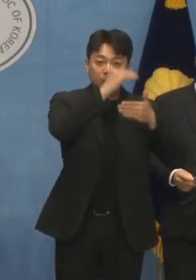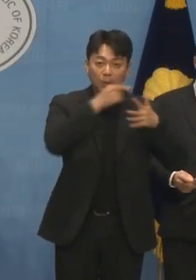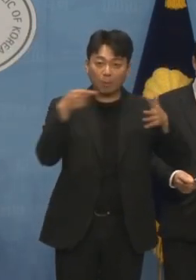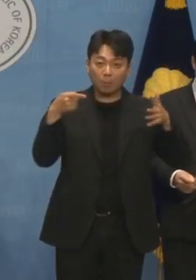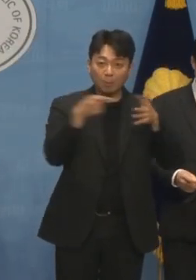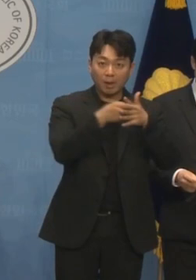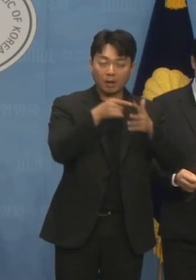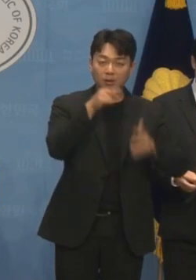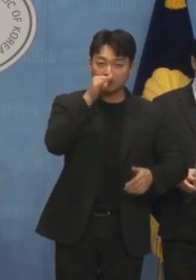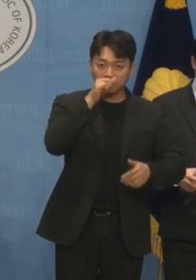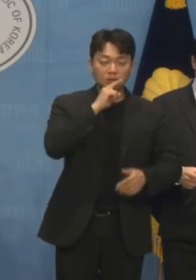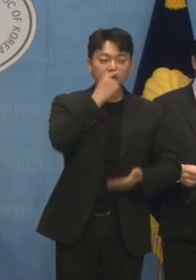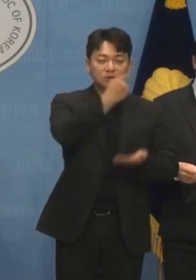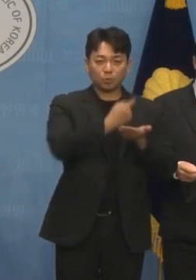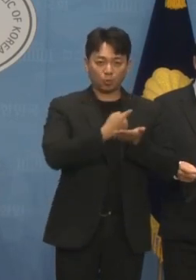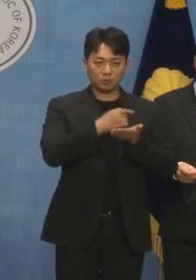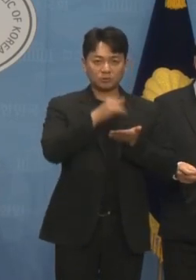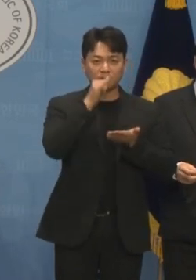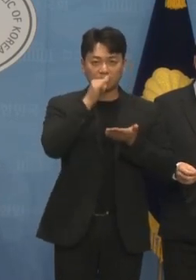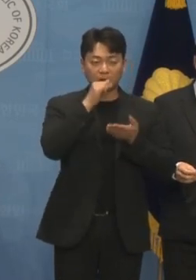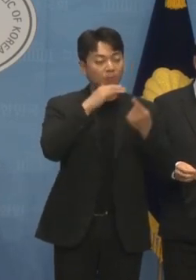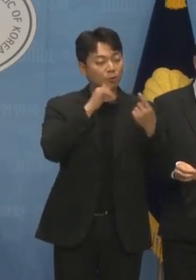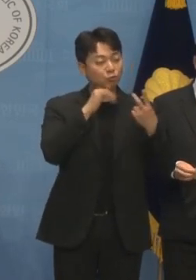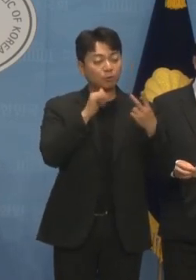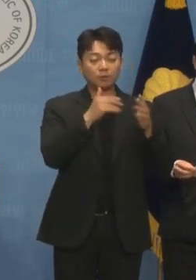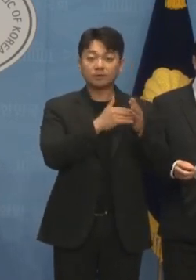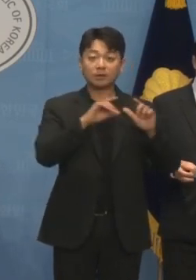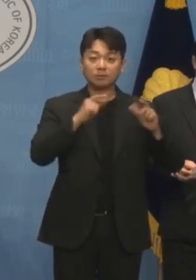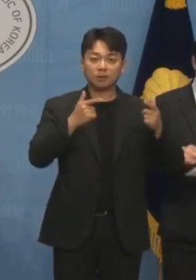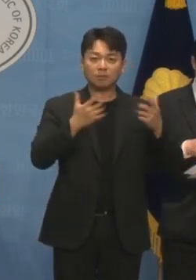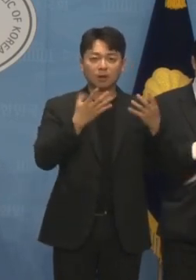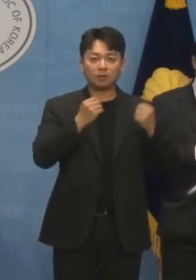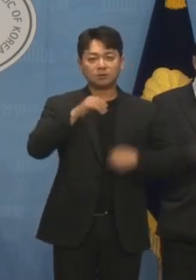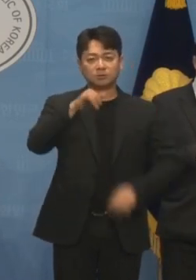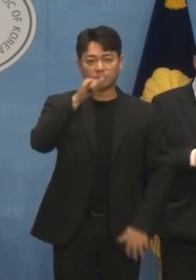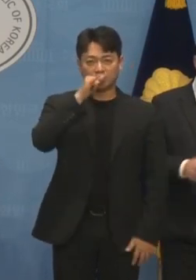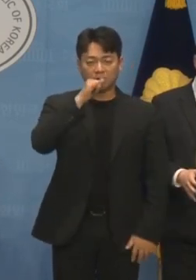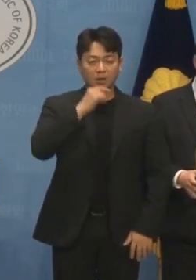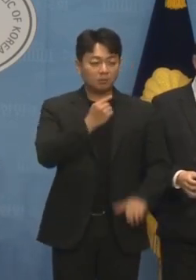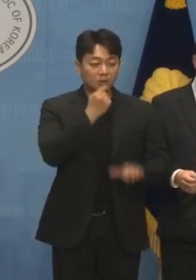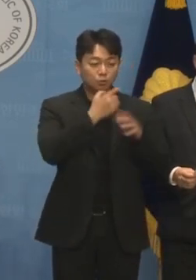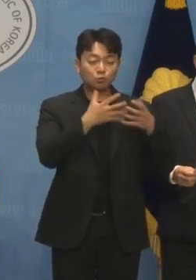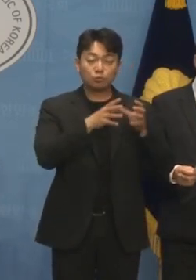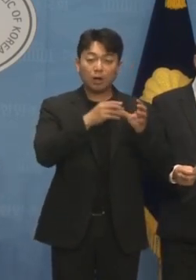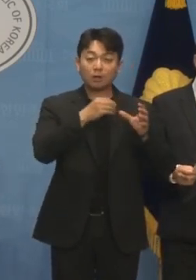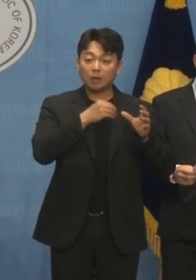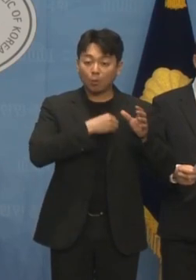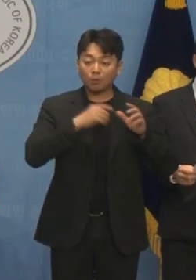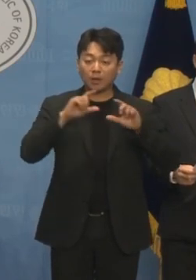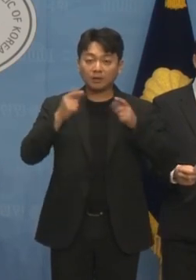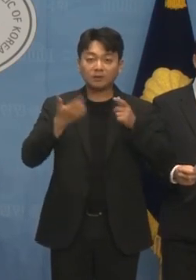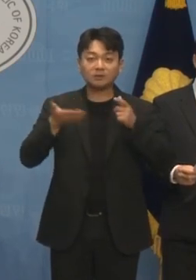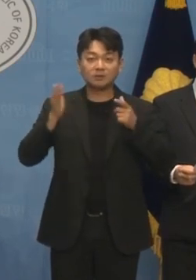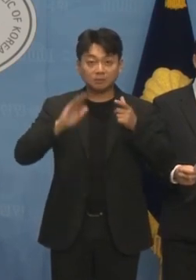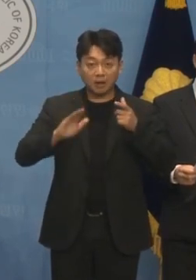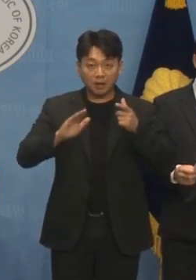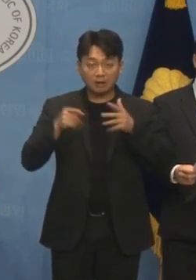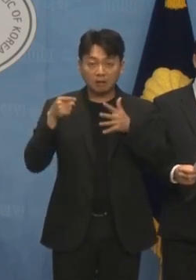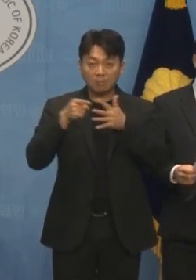신고입니다 한두 사람이 아닙니다 민주당 당원이 아닌 분들도 여럿입니다